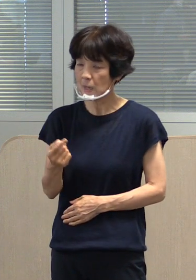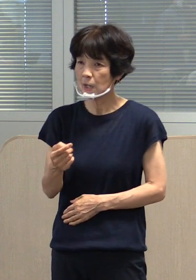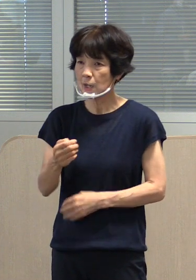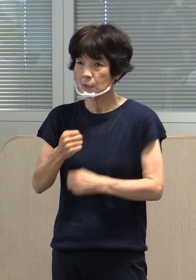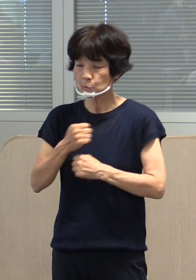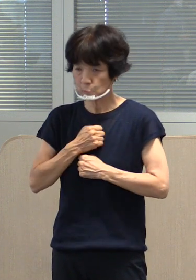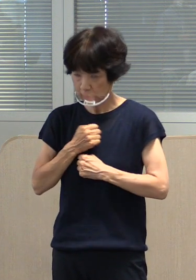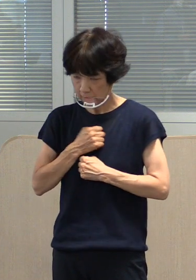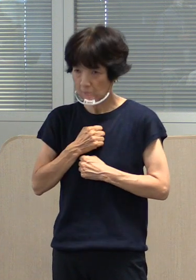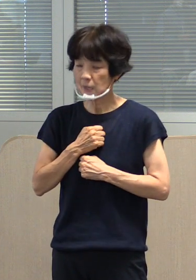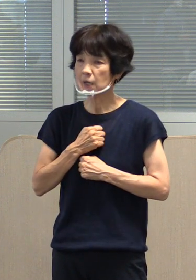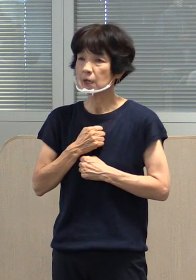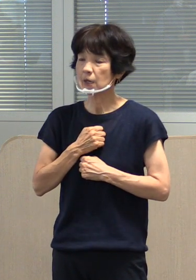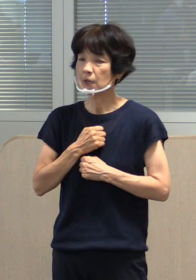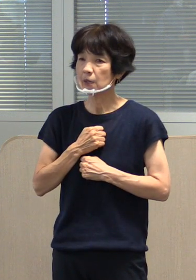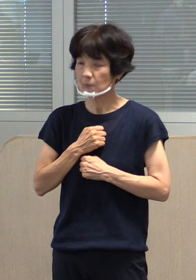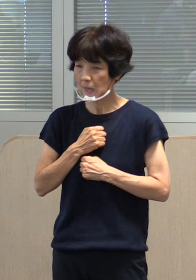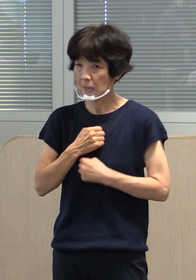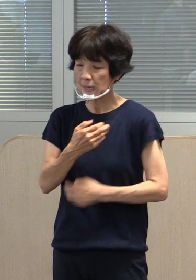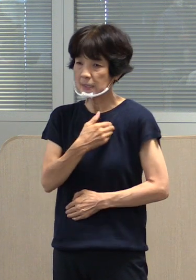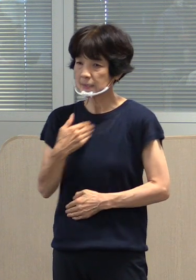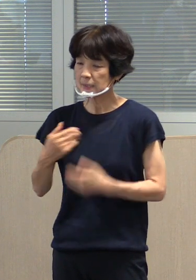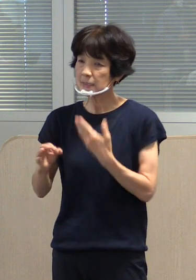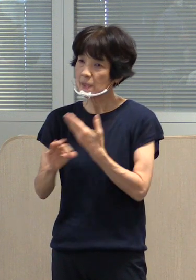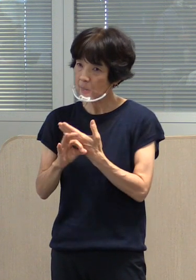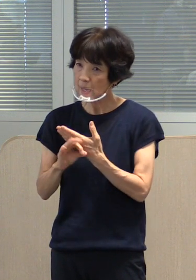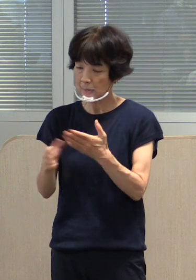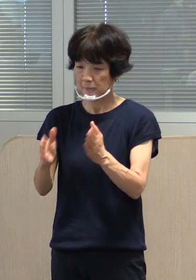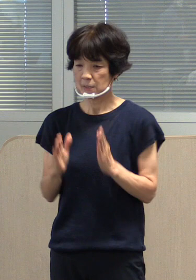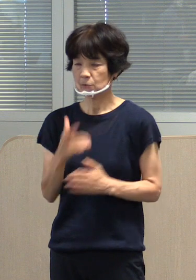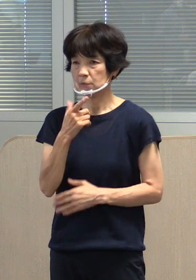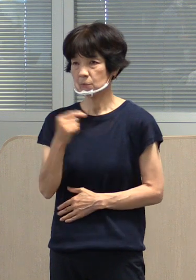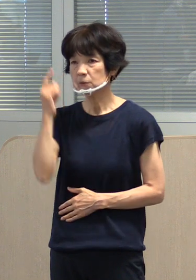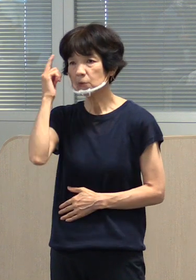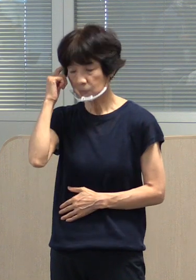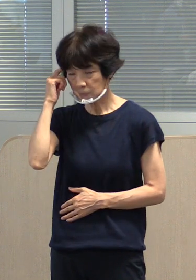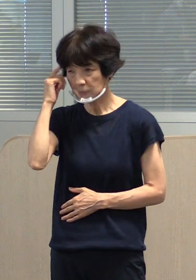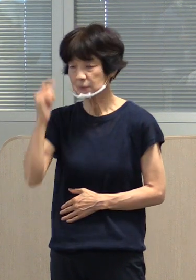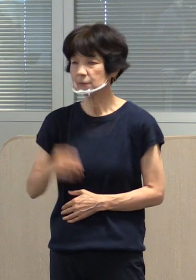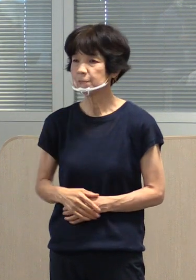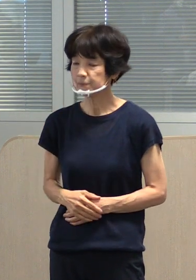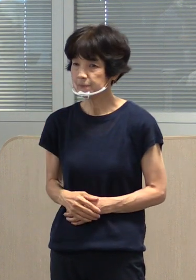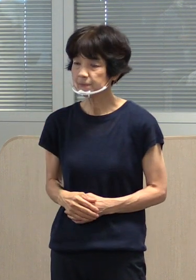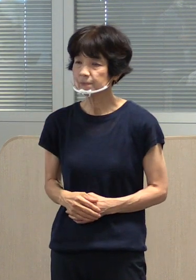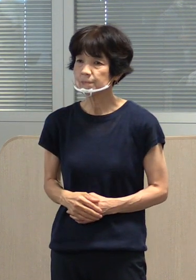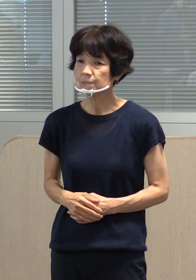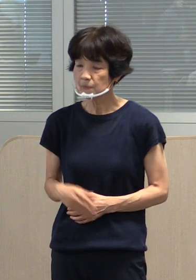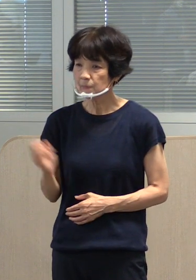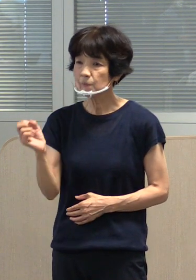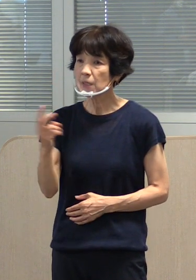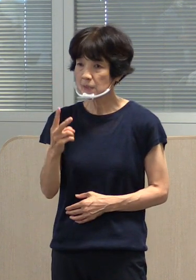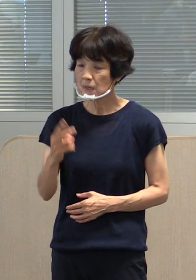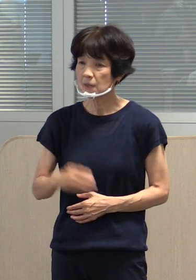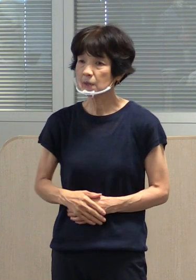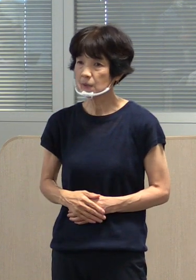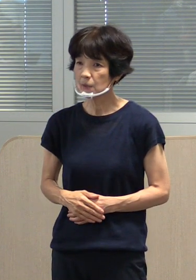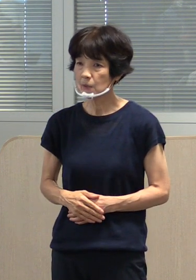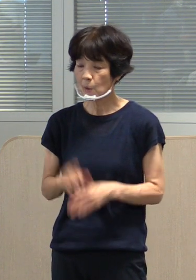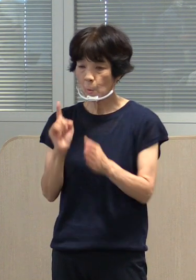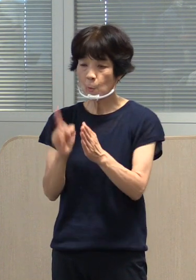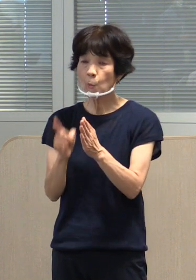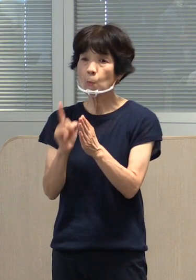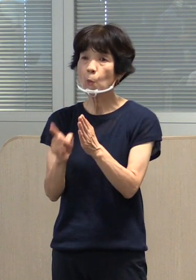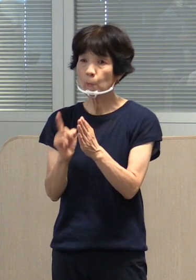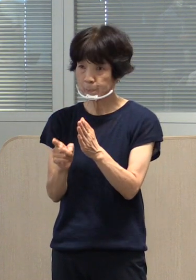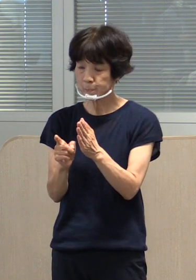分に注意し、可能な限り控えていただくようにお願いします。また、お盆シーズン